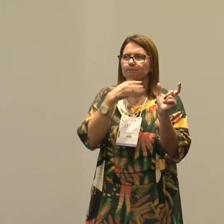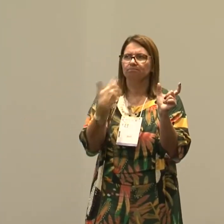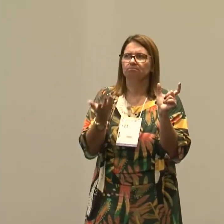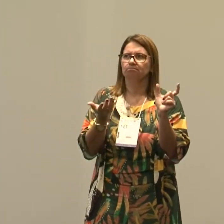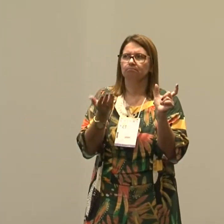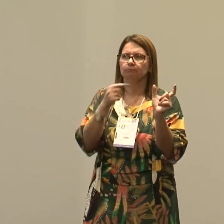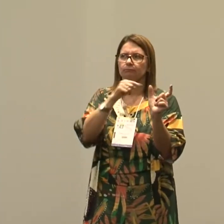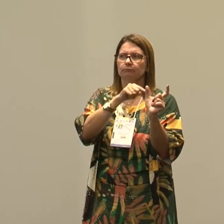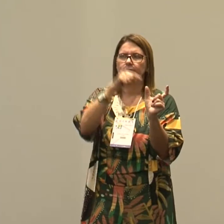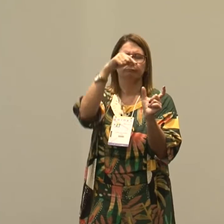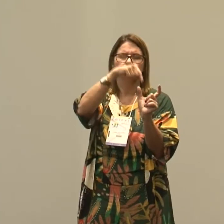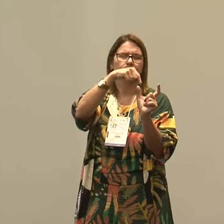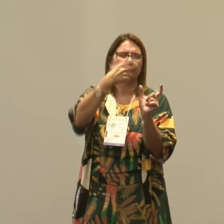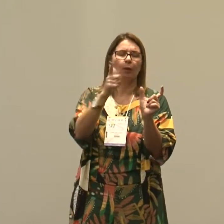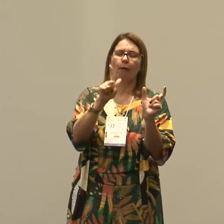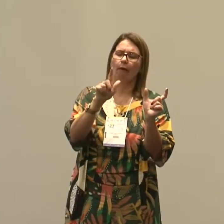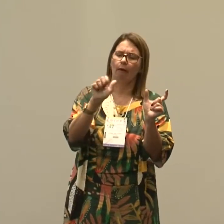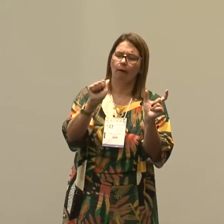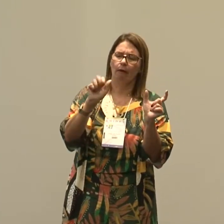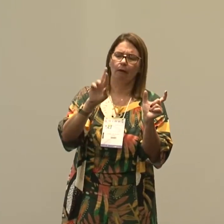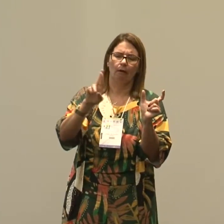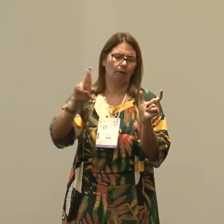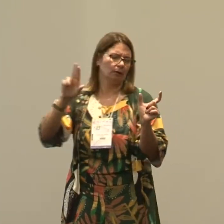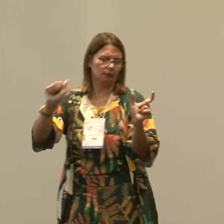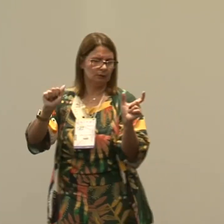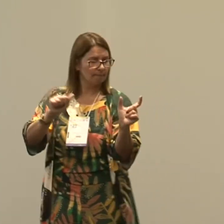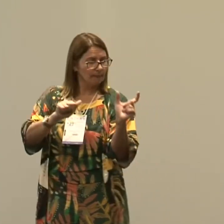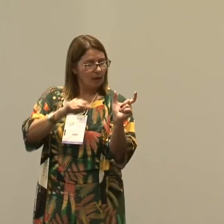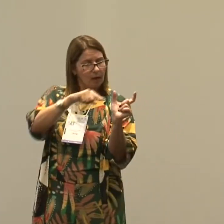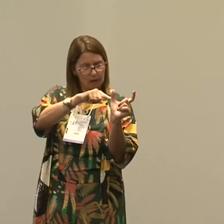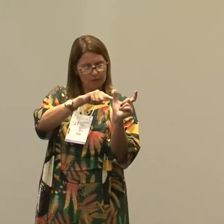lá, uma palavra como